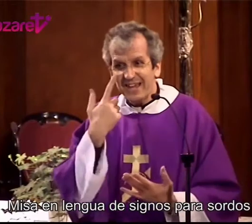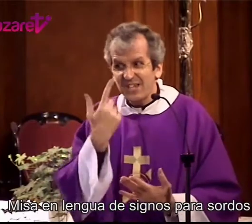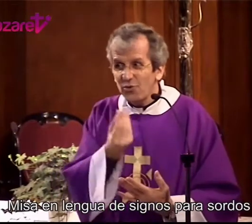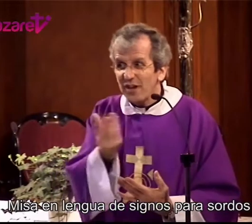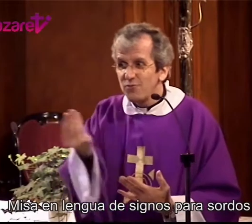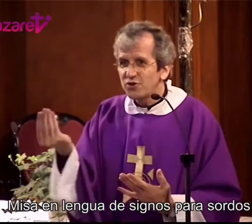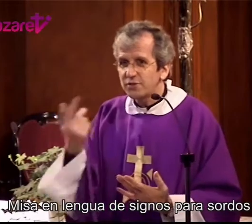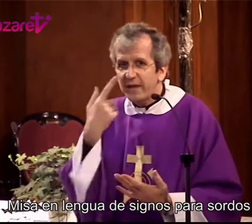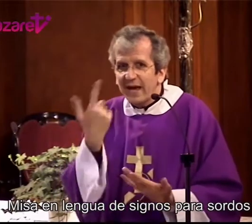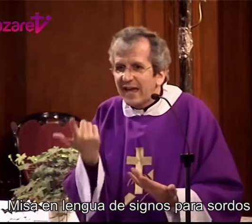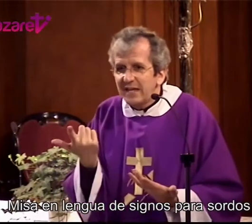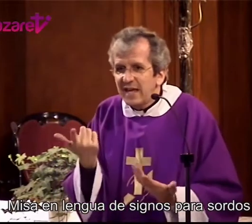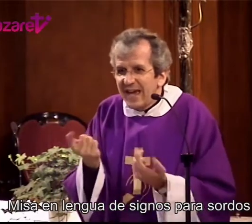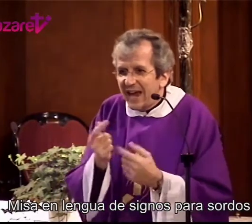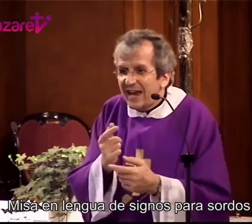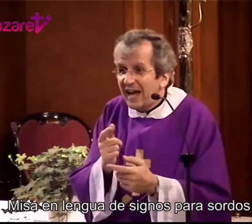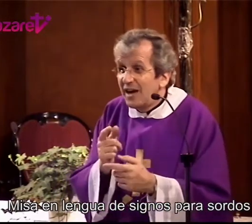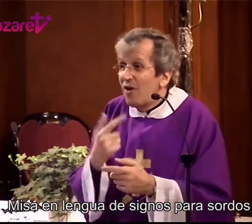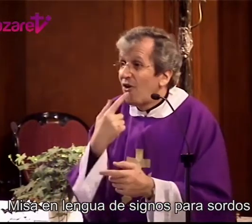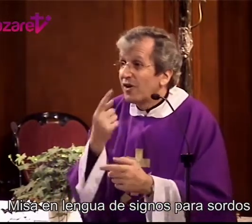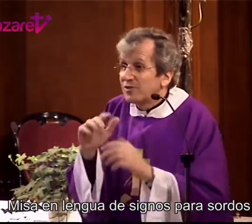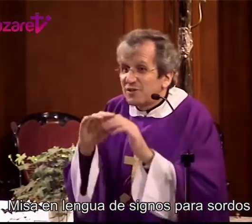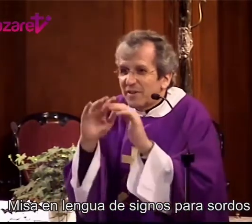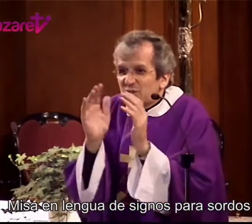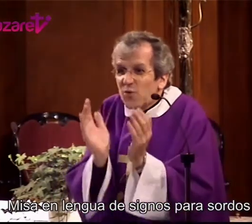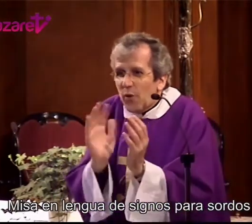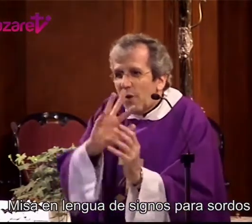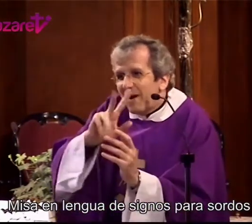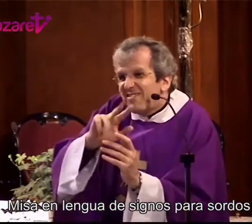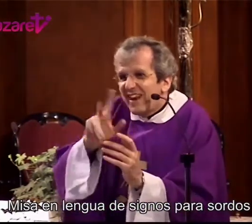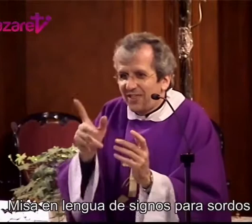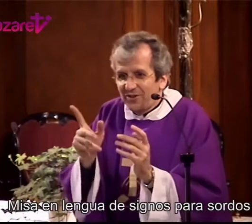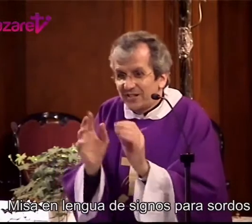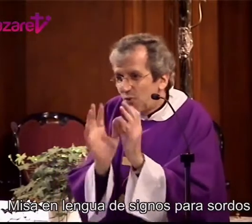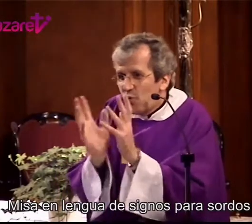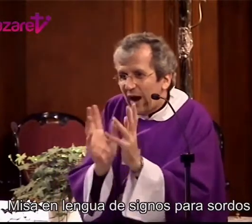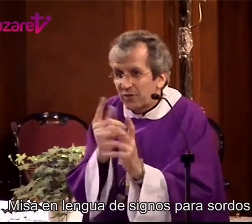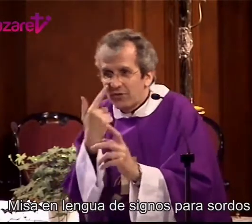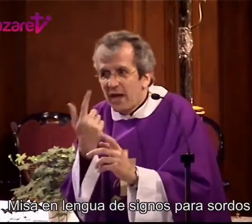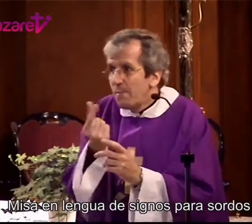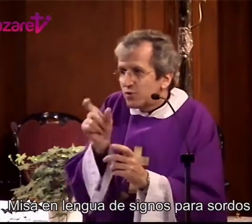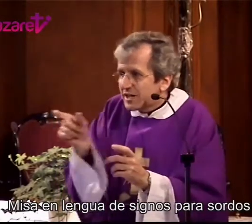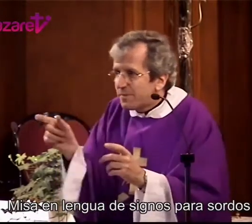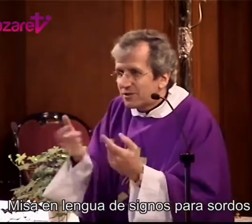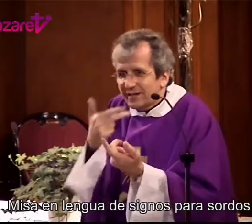seguro que muchos veían que allí era, lo que hemos dicho a veces, una cueva de ladrones, un lugar donde muchas personas tenían